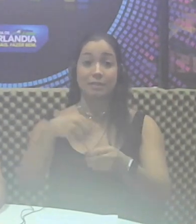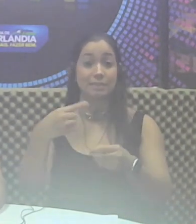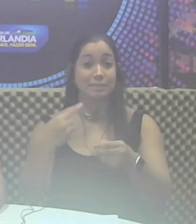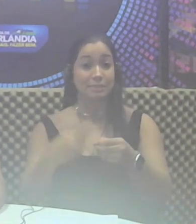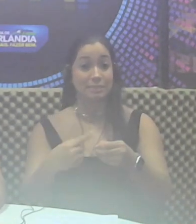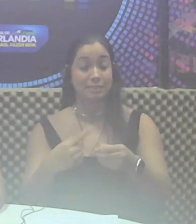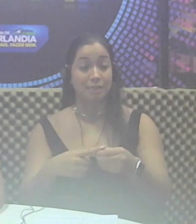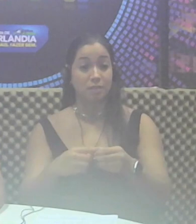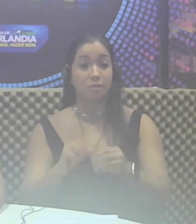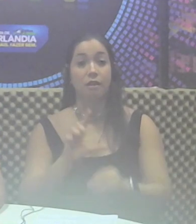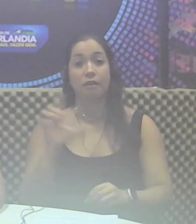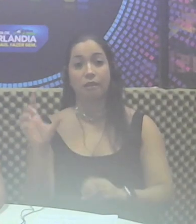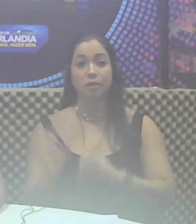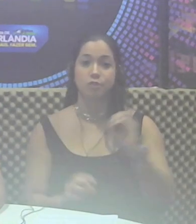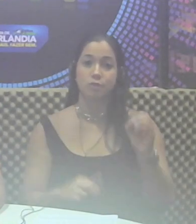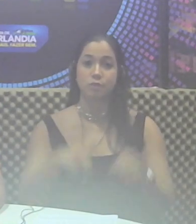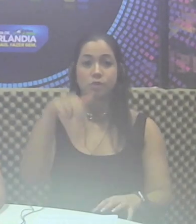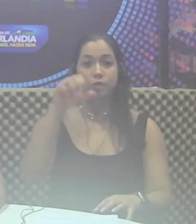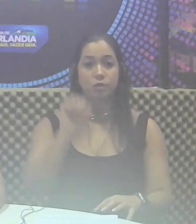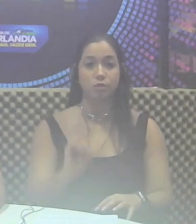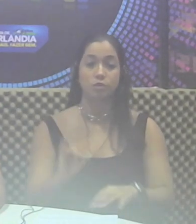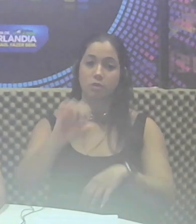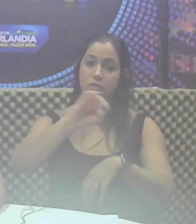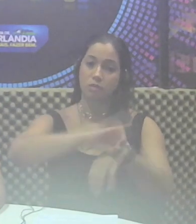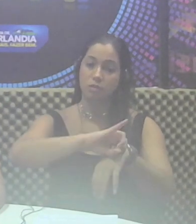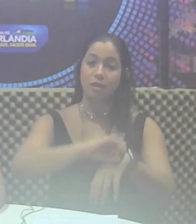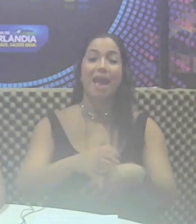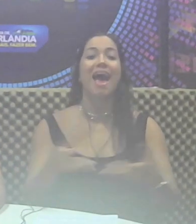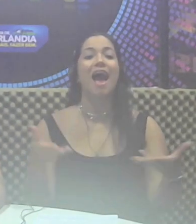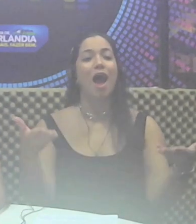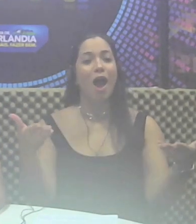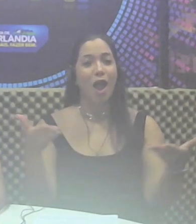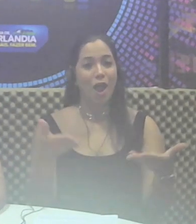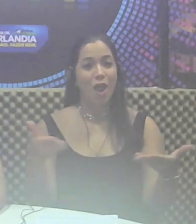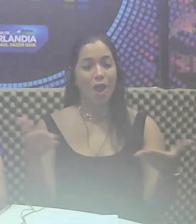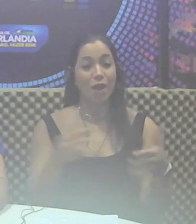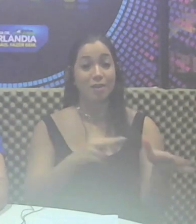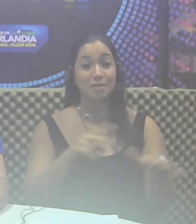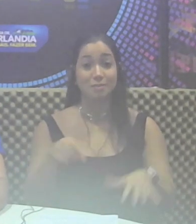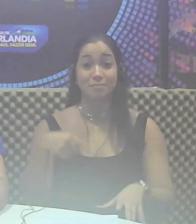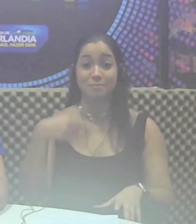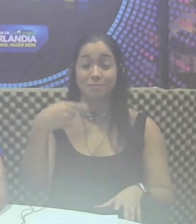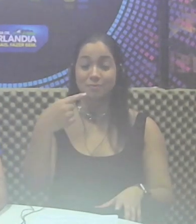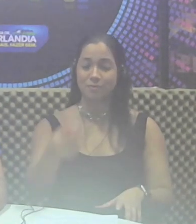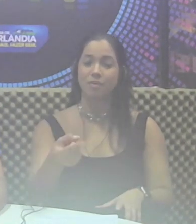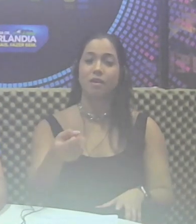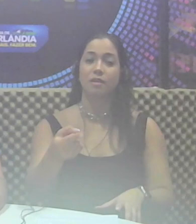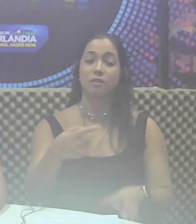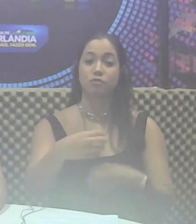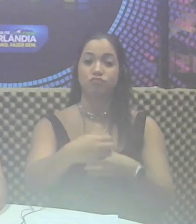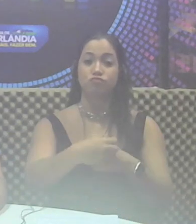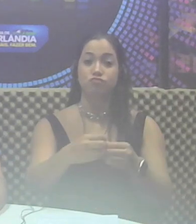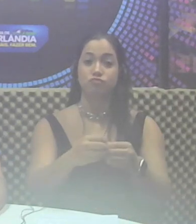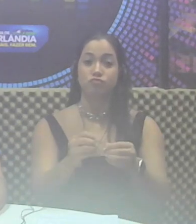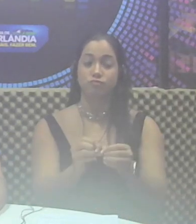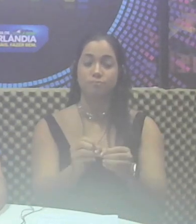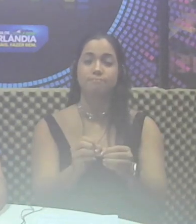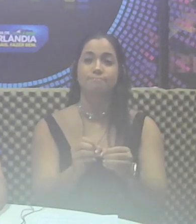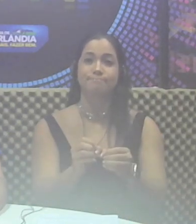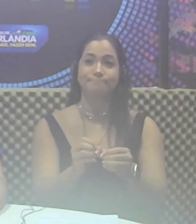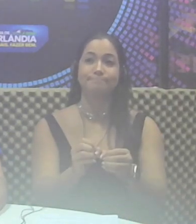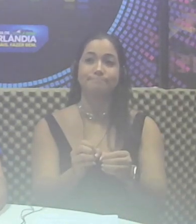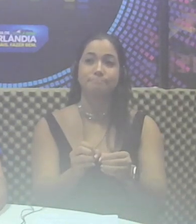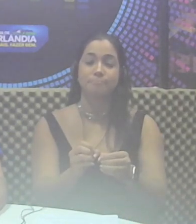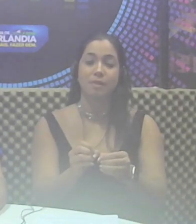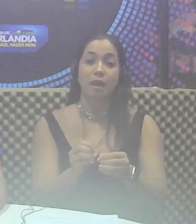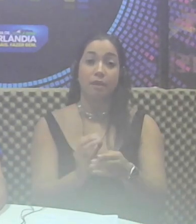foi no setor leste, oeste, norte, sul e centro. E agora, a partir de semana que vem, estamos indo para os distritos.